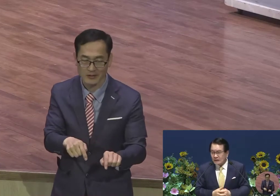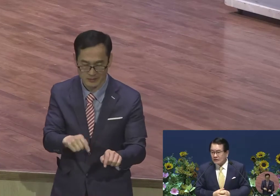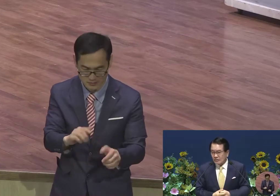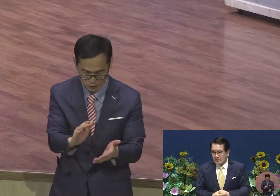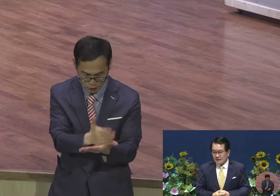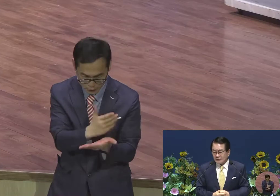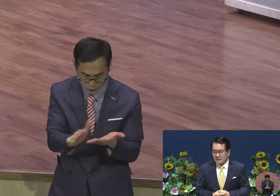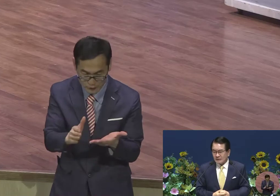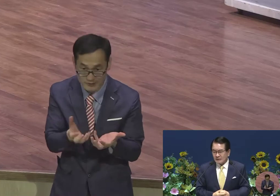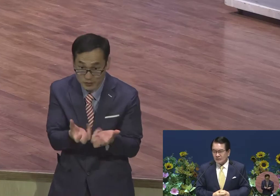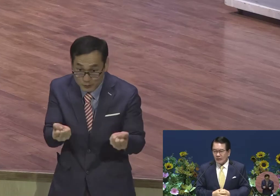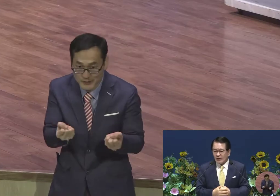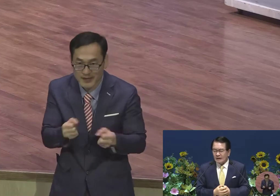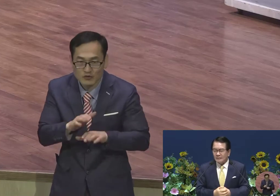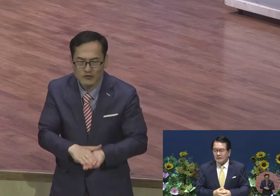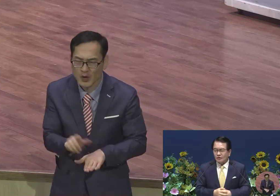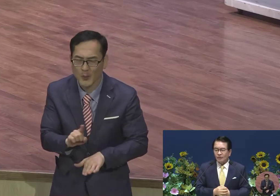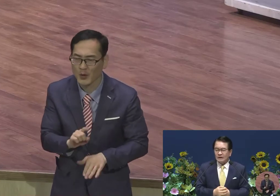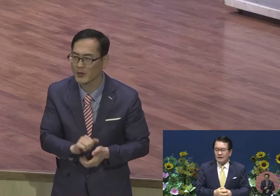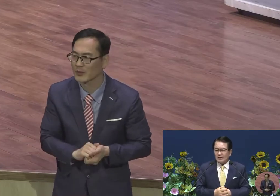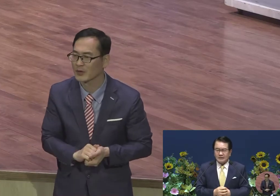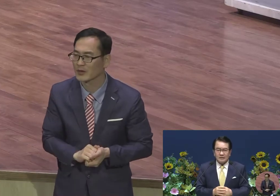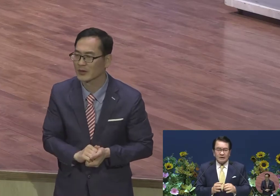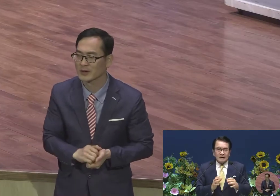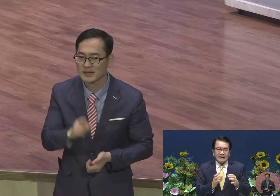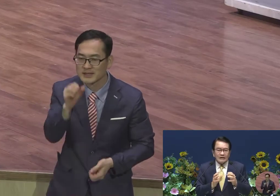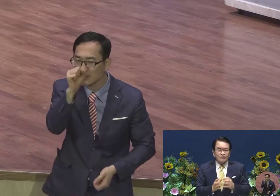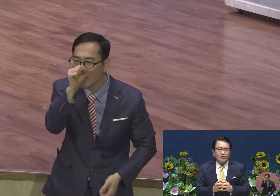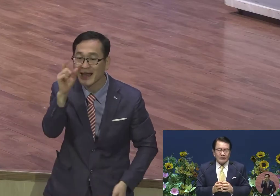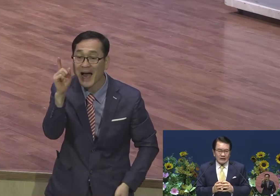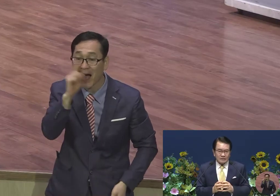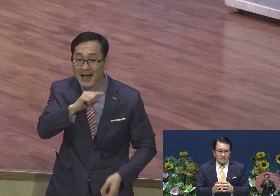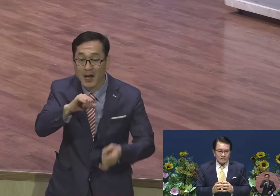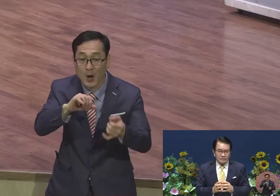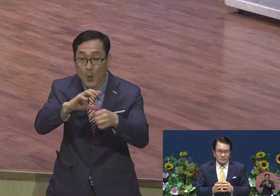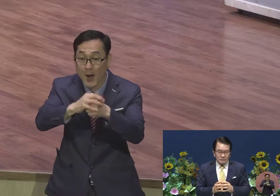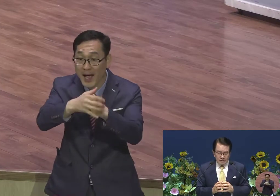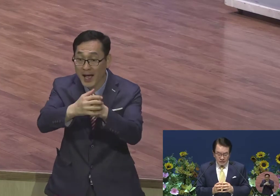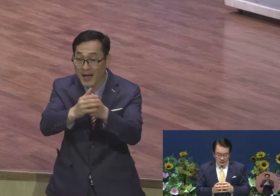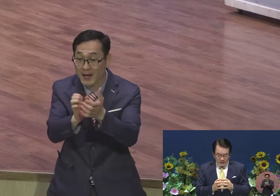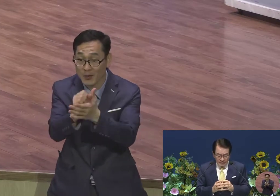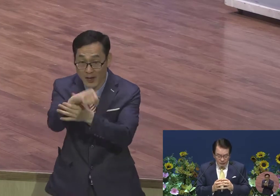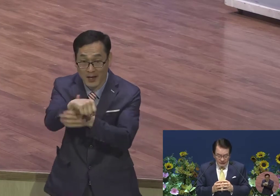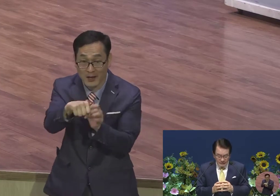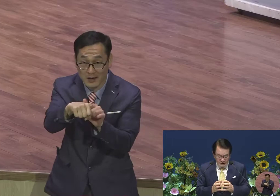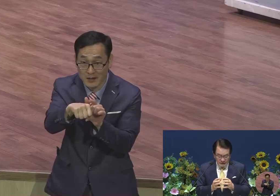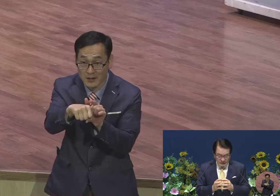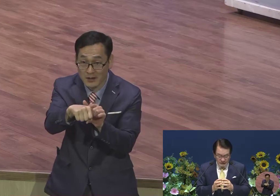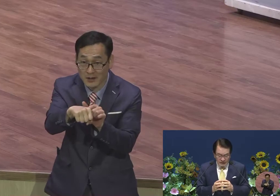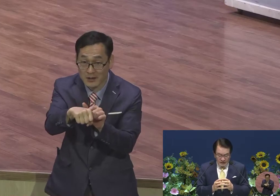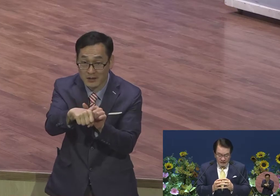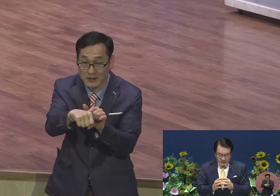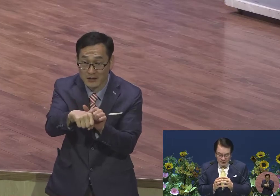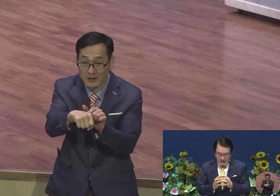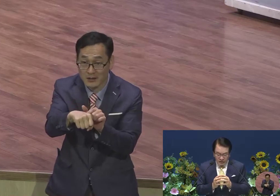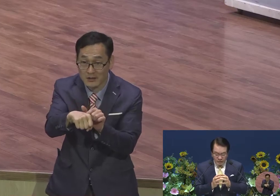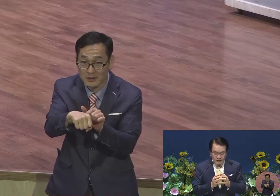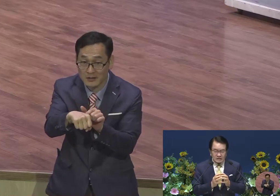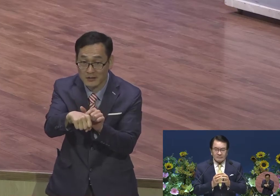선화과라는 과일이에요. 과일에 무슨 독 있는 게 아니에요. 약속이에요. 약속. 그 약속에서 이거를